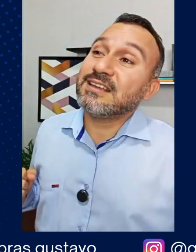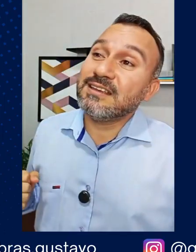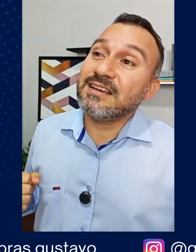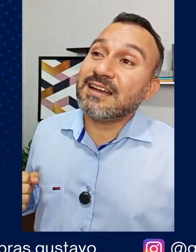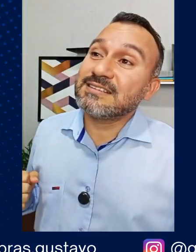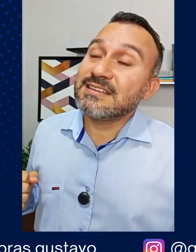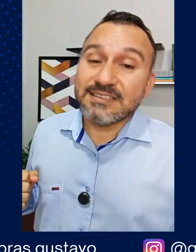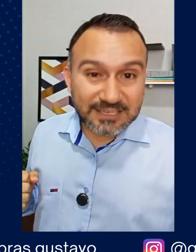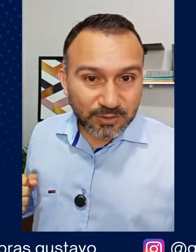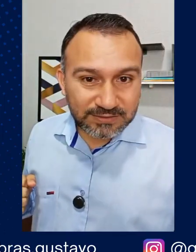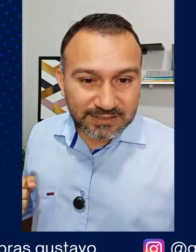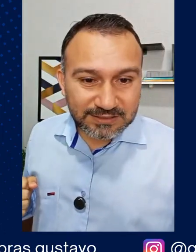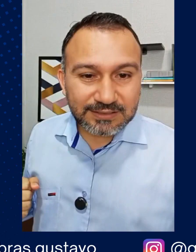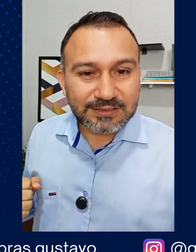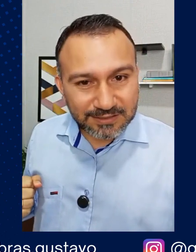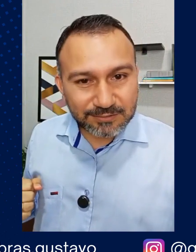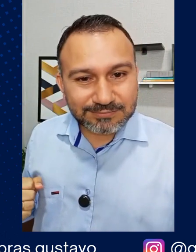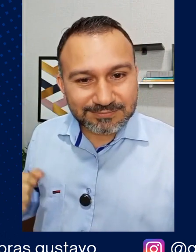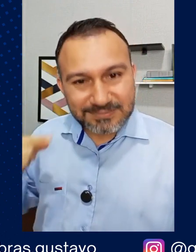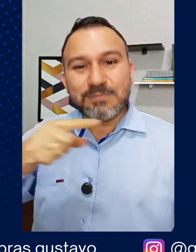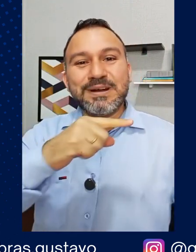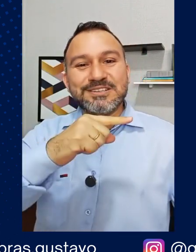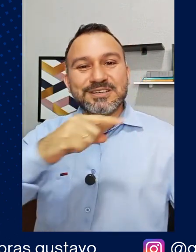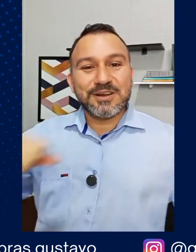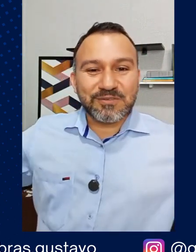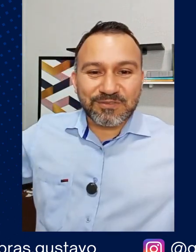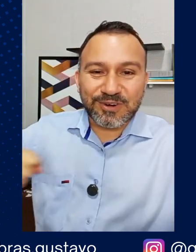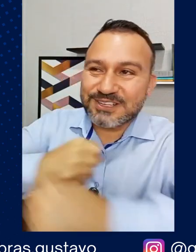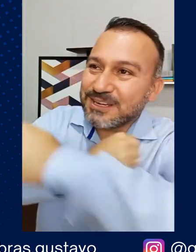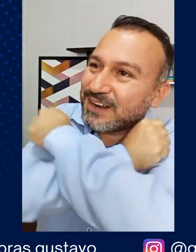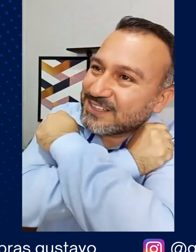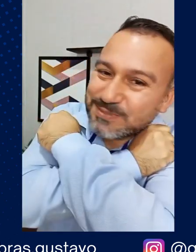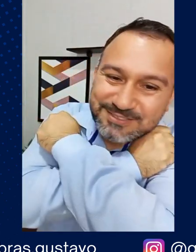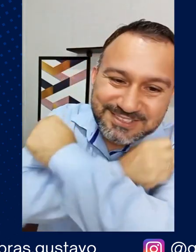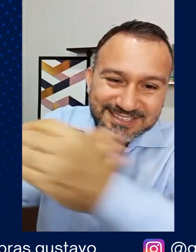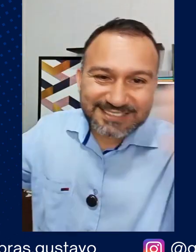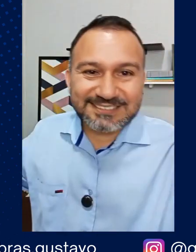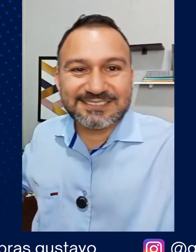gente está aqui às 19h30. Então, não perde. Forte abraço para vocês.